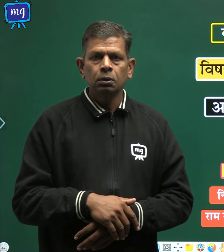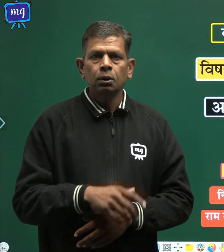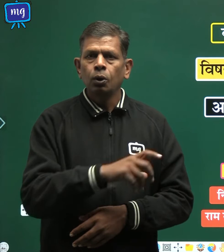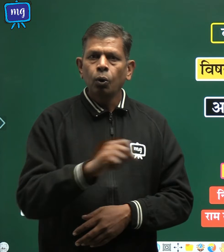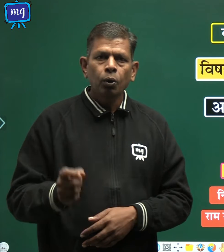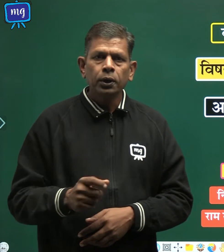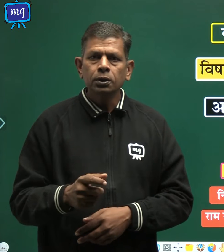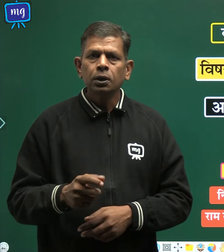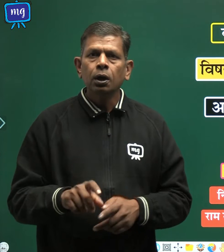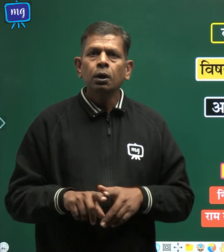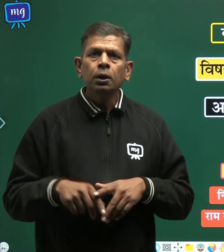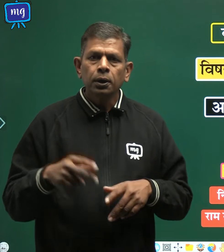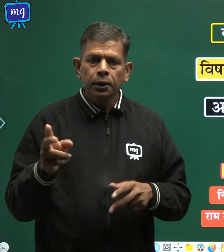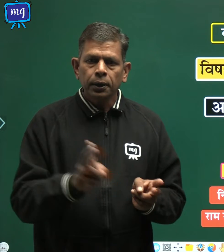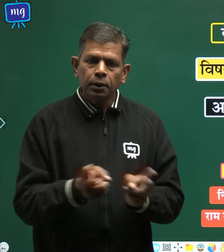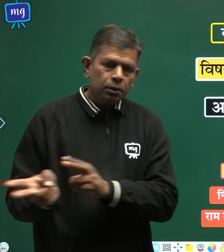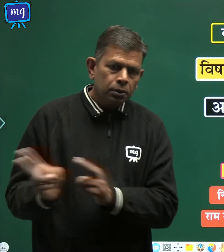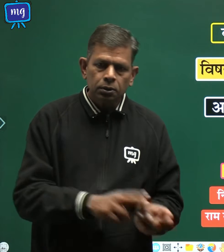इसका स्थानांतरण